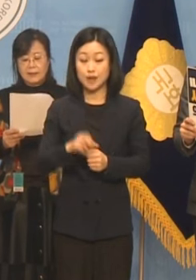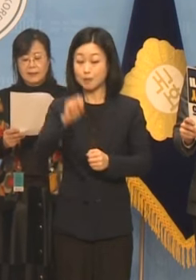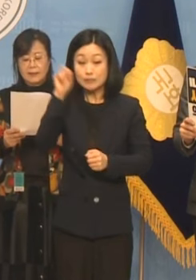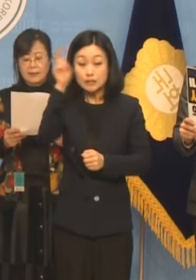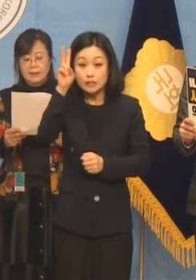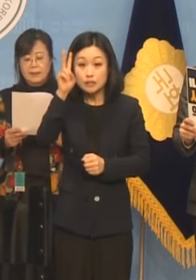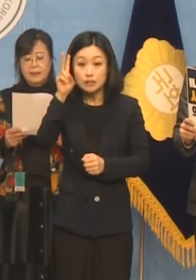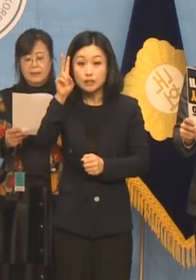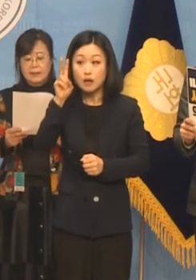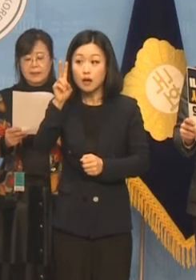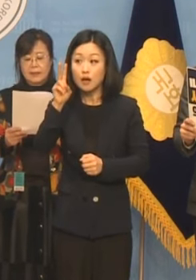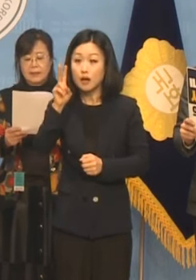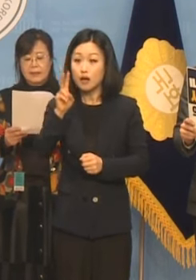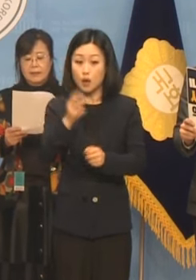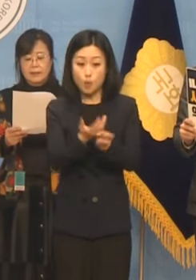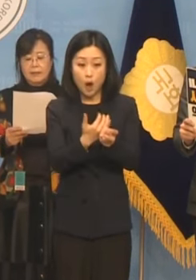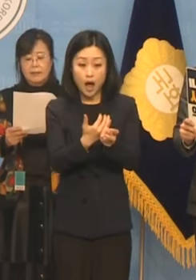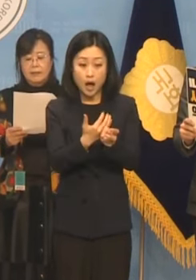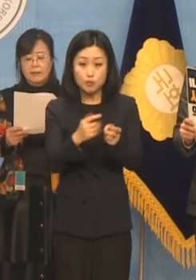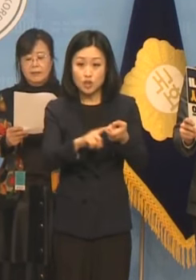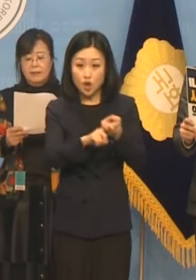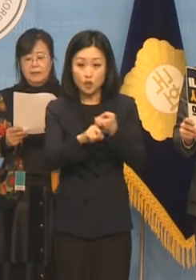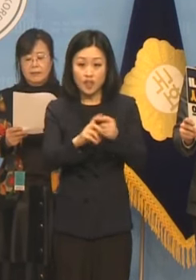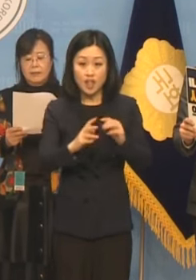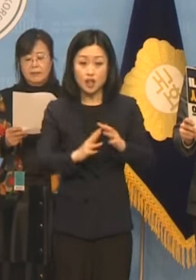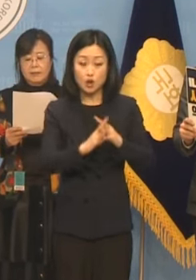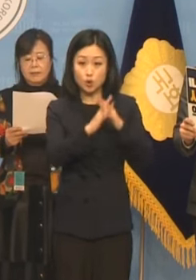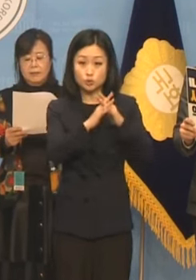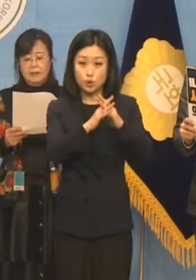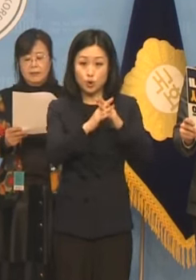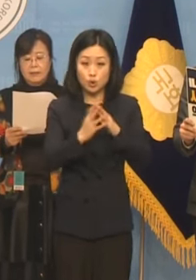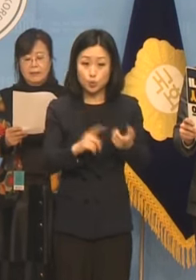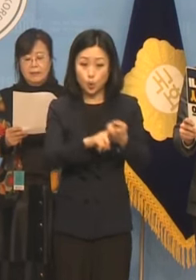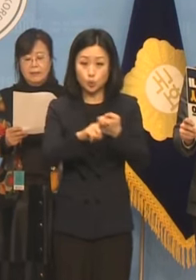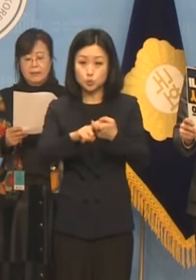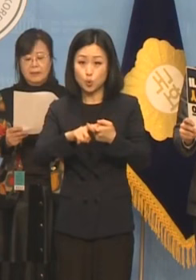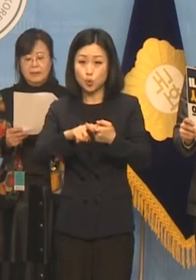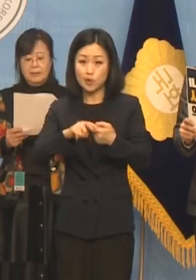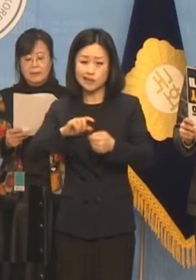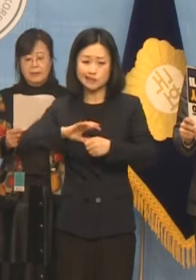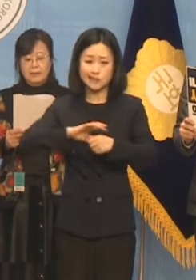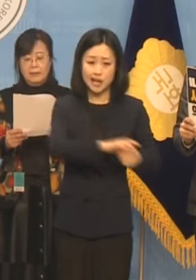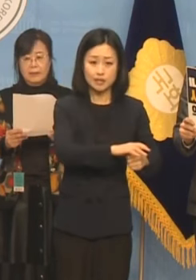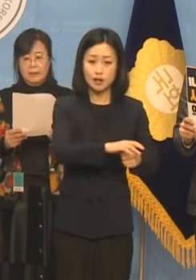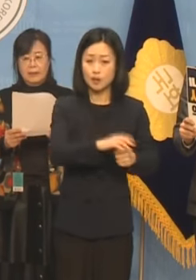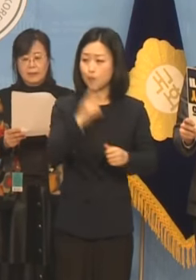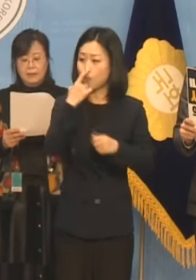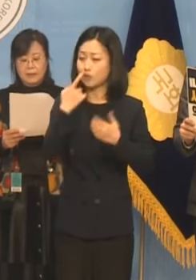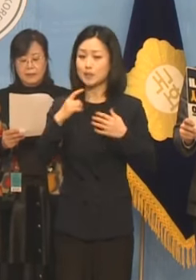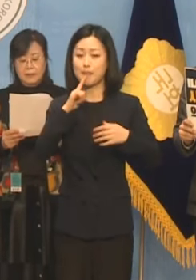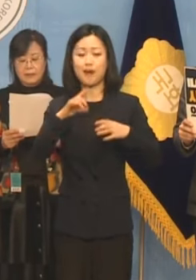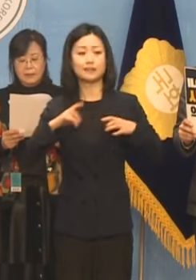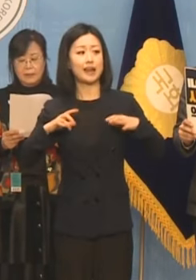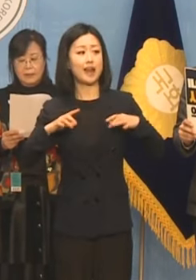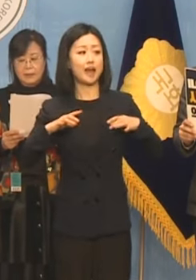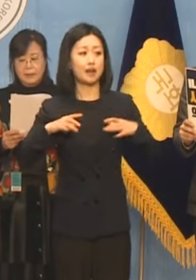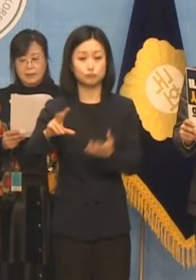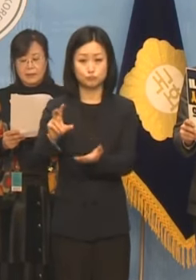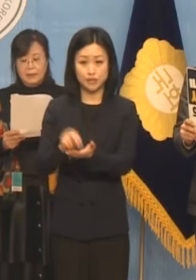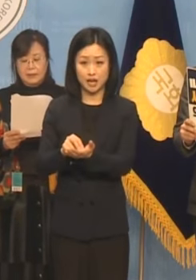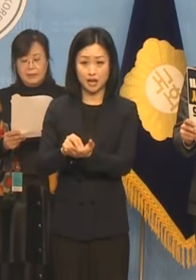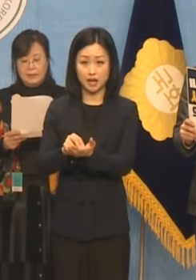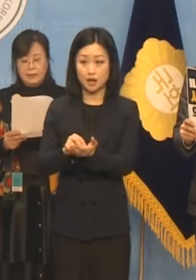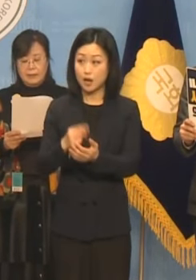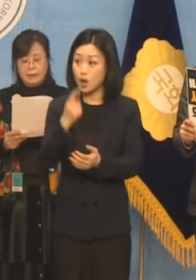느닷없이 화물연대와 건설노조 탄압 사례를 자신의 치적처럼 자랑한 일입니다.